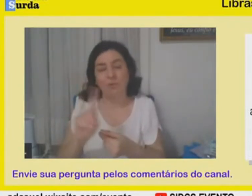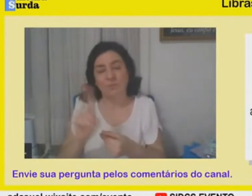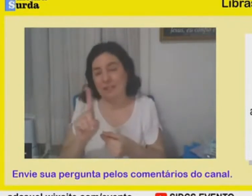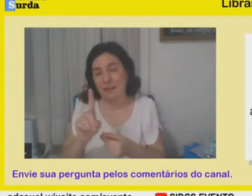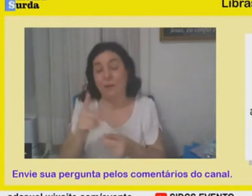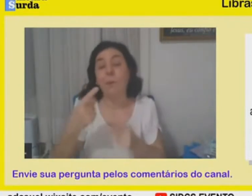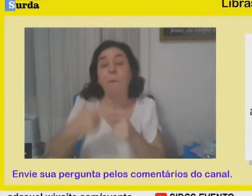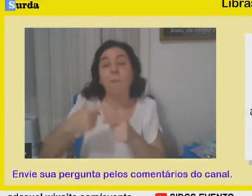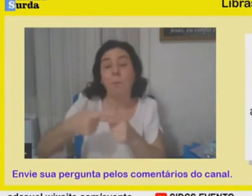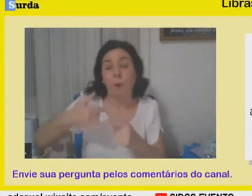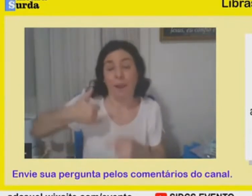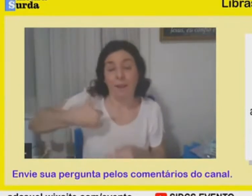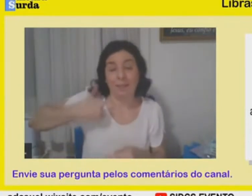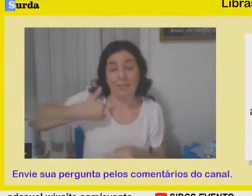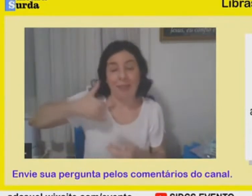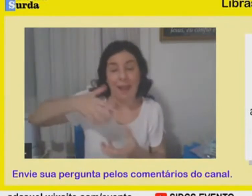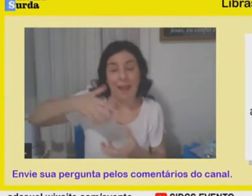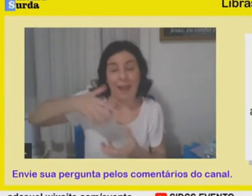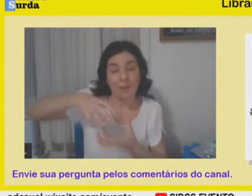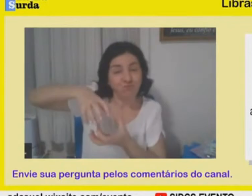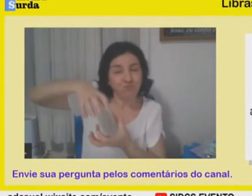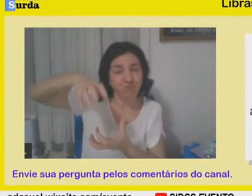indo aos poucos.